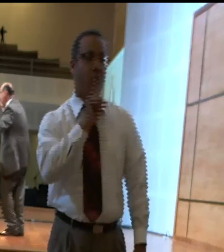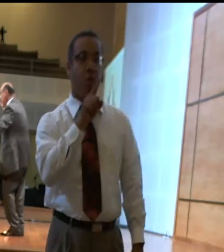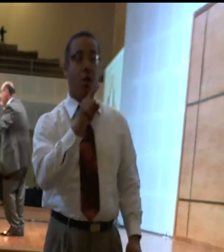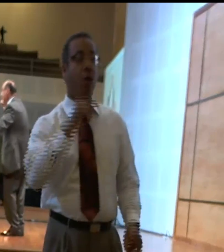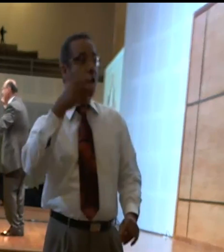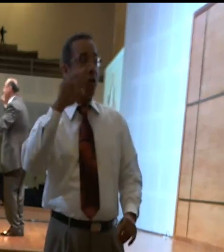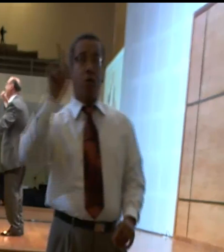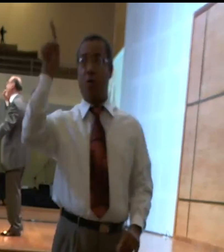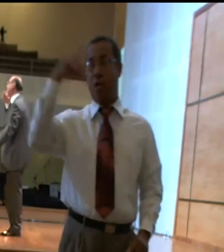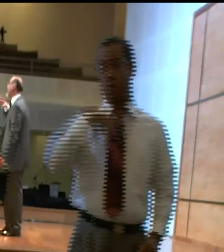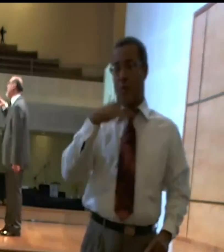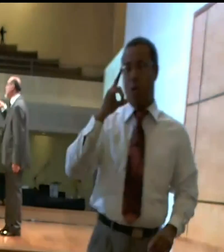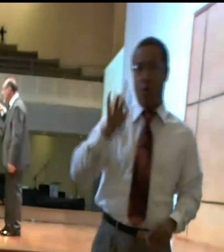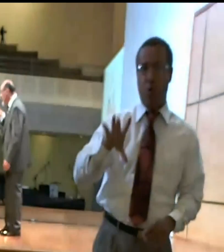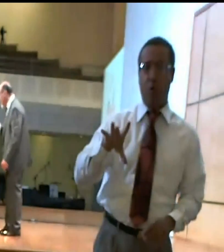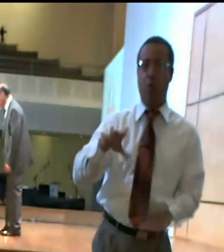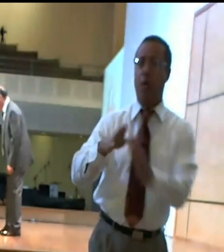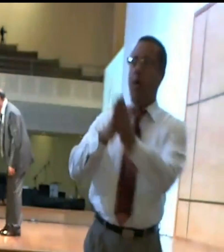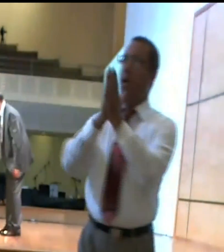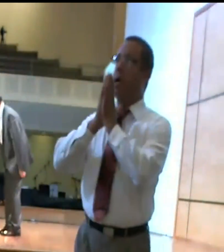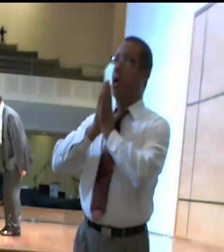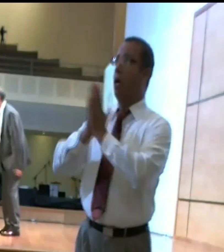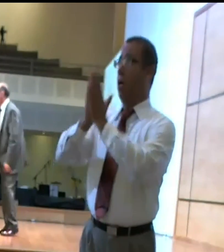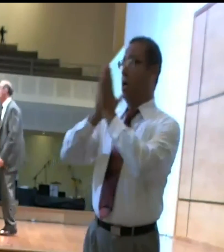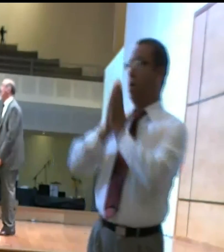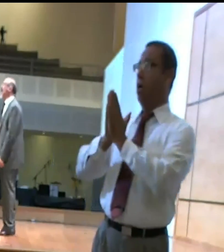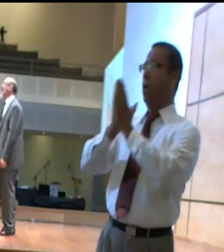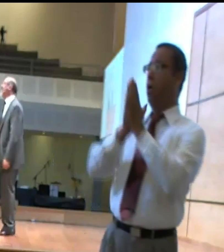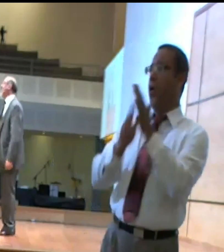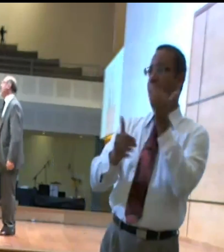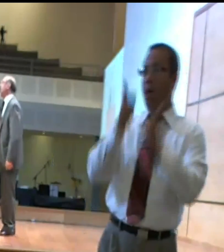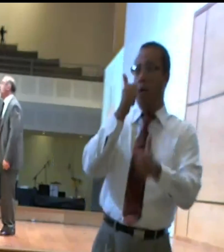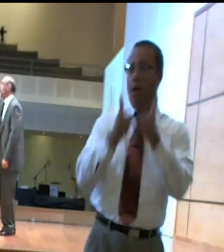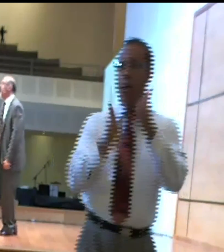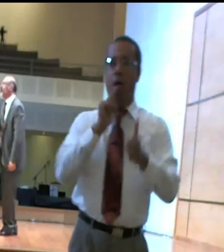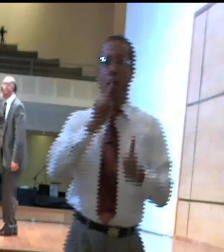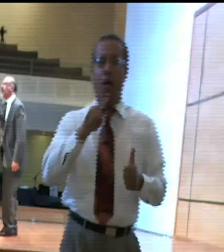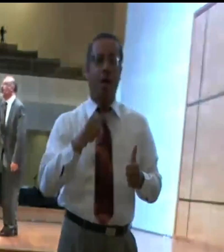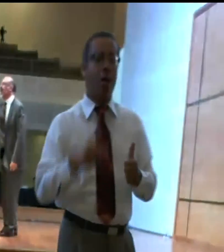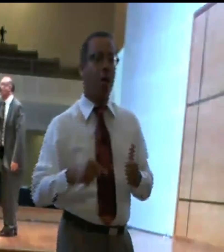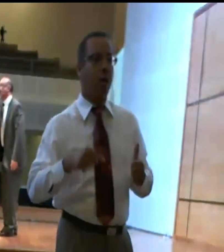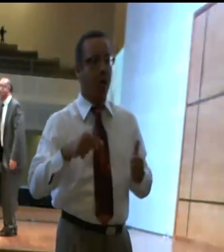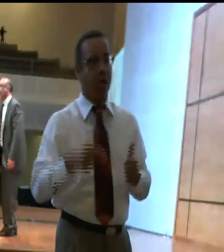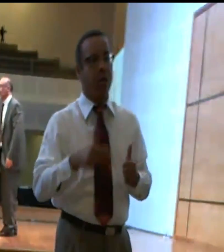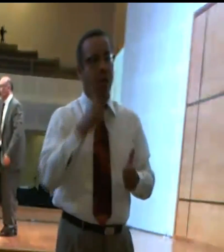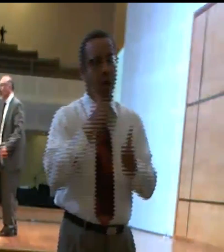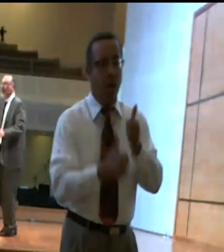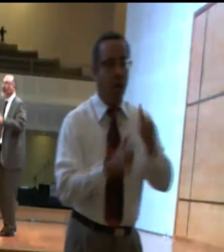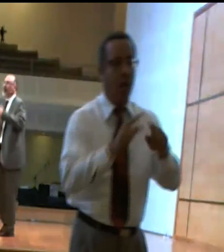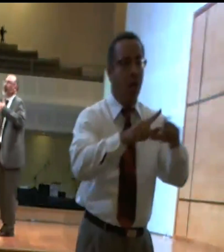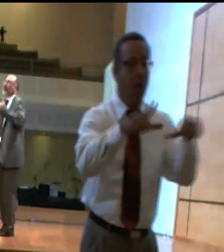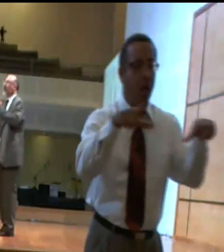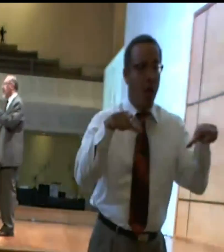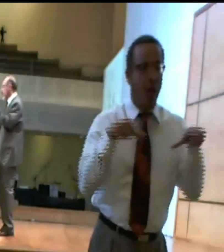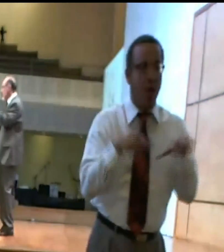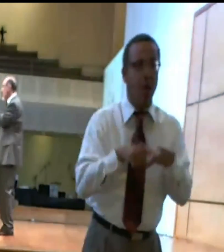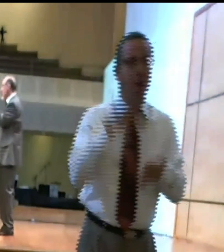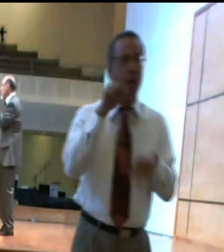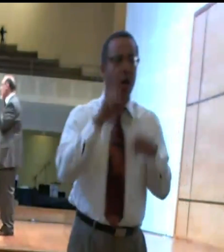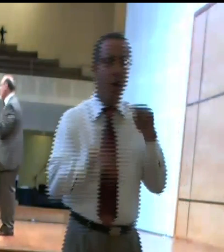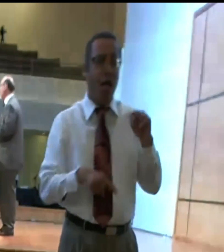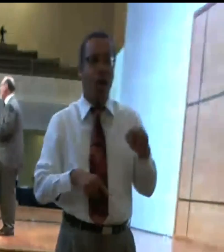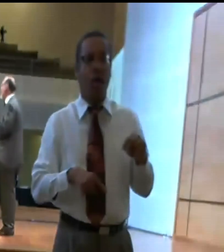hombre sabio tendrá que considerar con cuidado cuál es el mejor curso de acción en cada caso. Yo no puedo